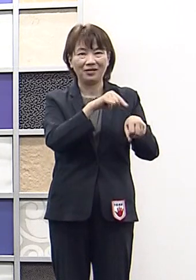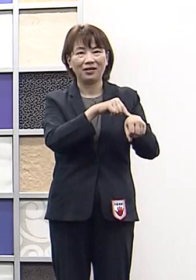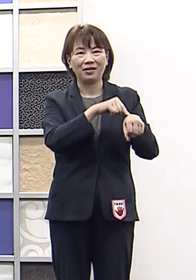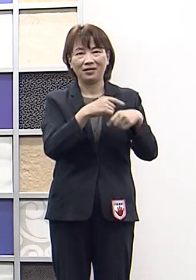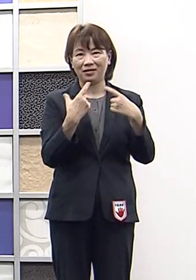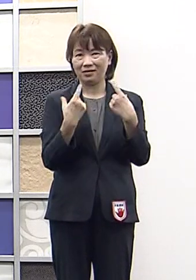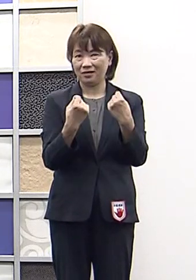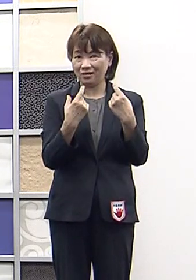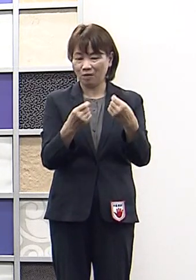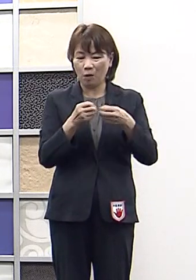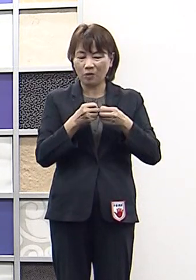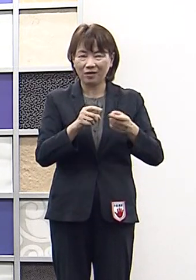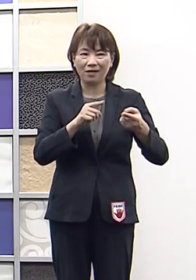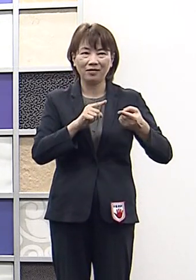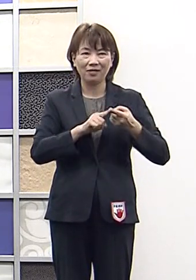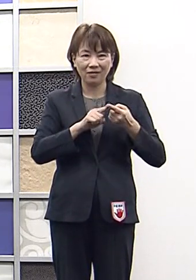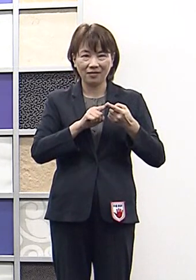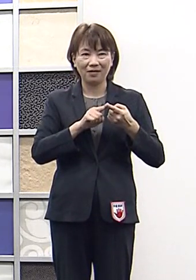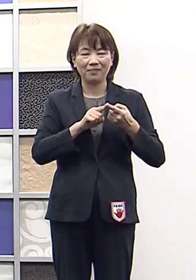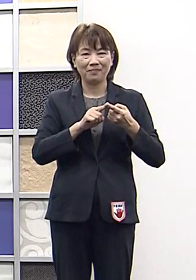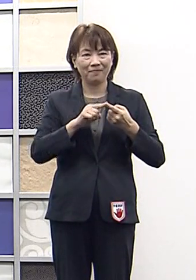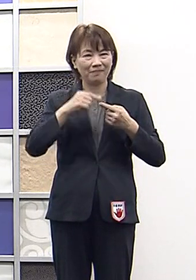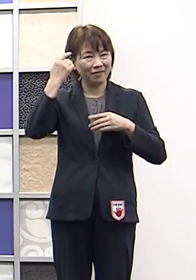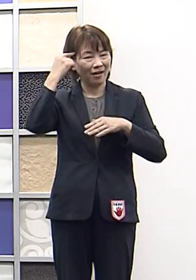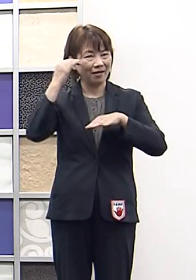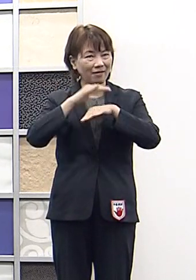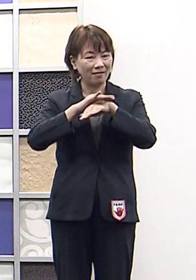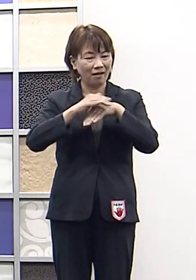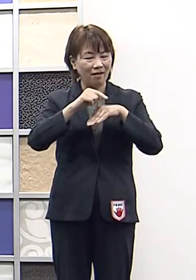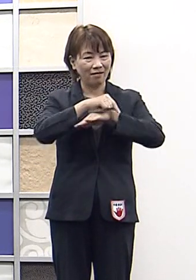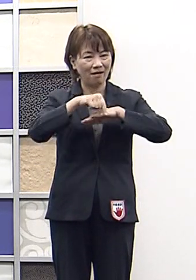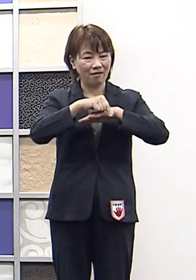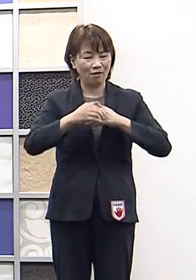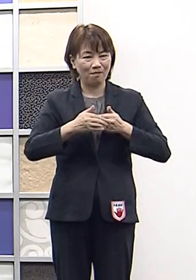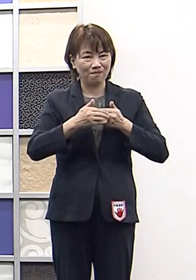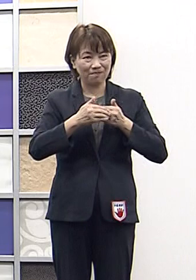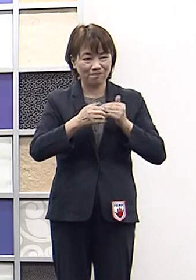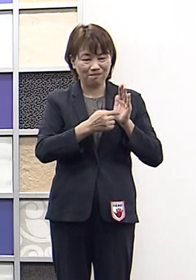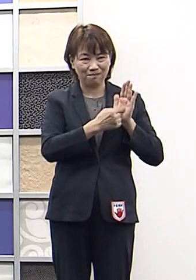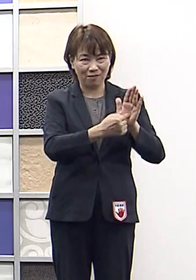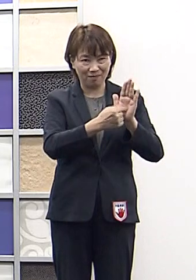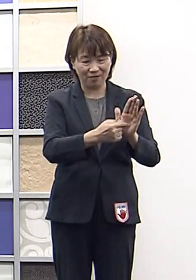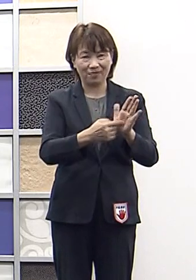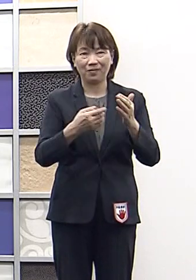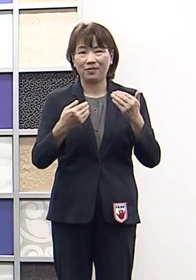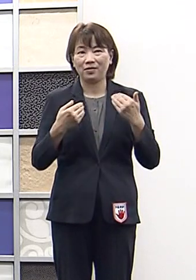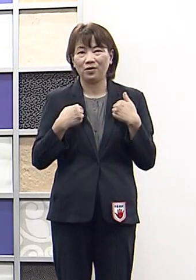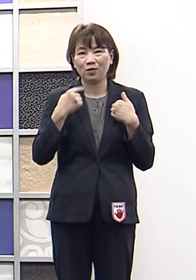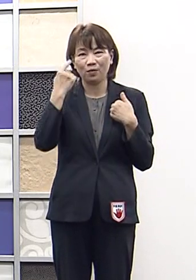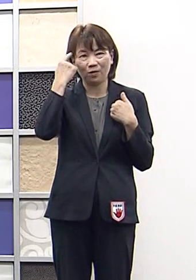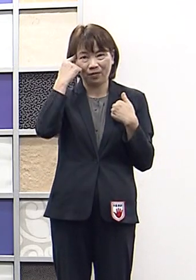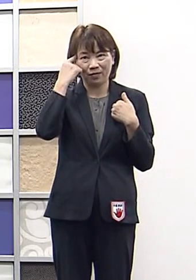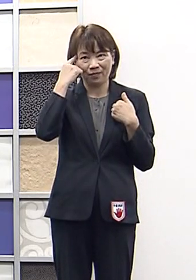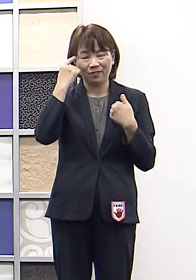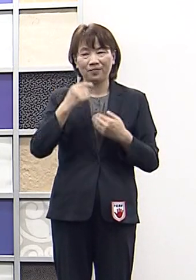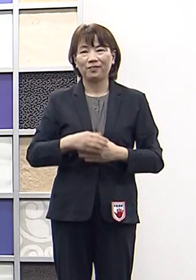かりとしたその具体的な提案がなければですね、それまたお越しいただく皆さんに対しては失礼なわけでありまして、その中